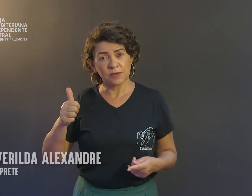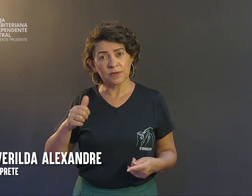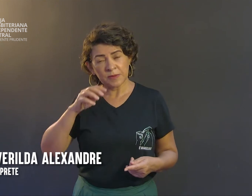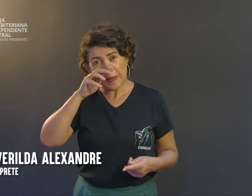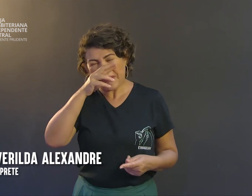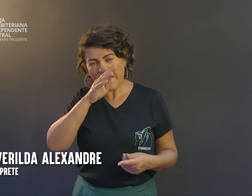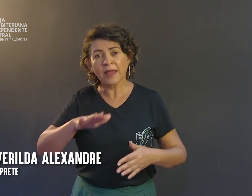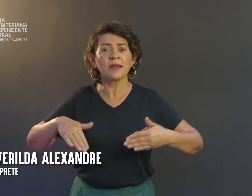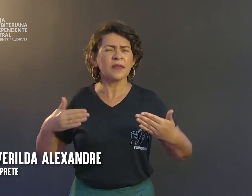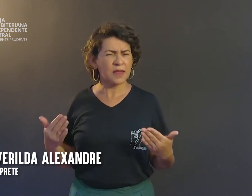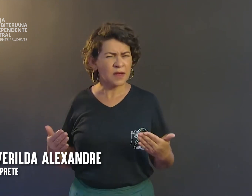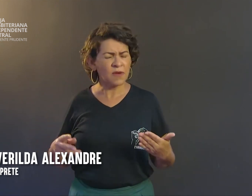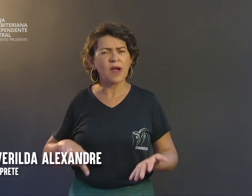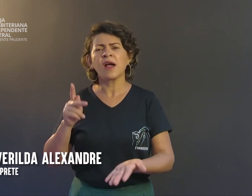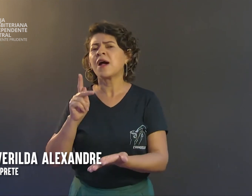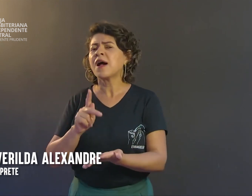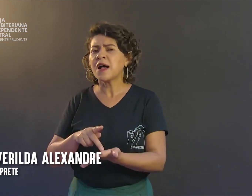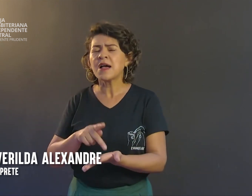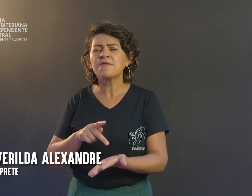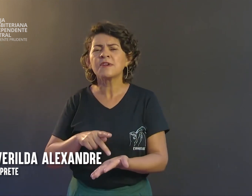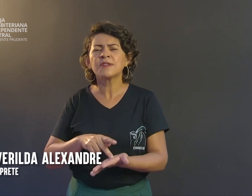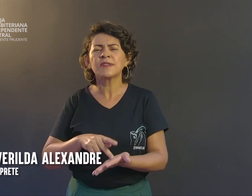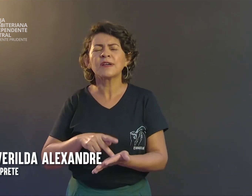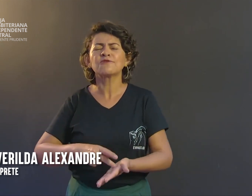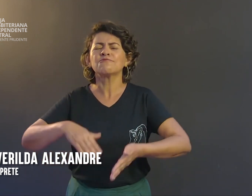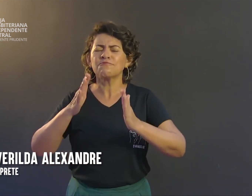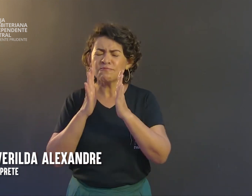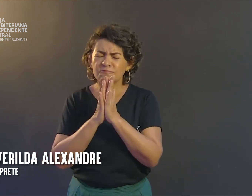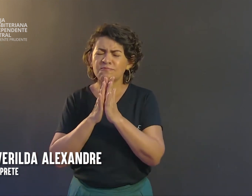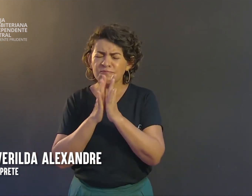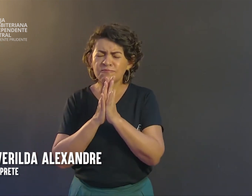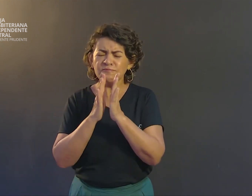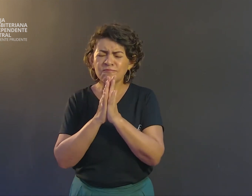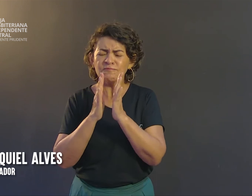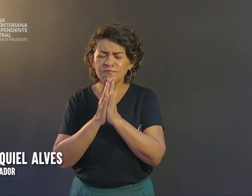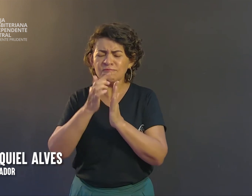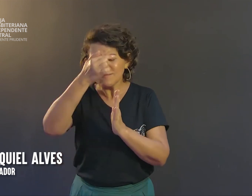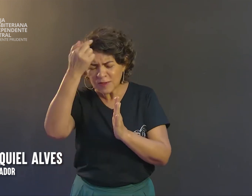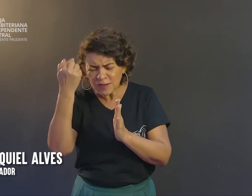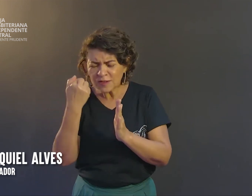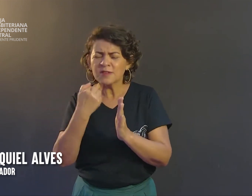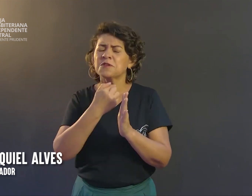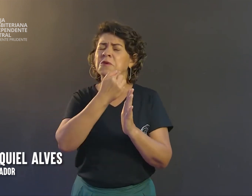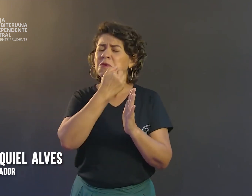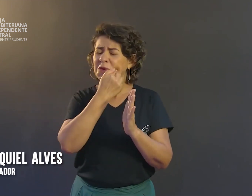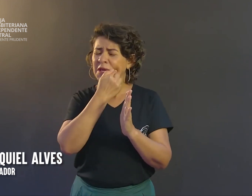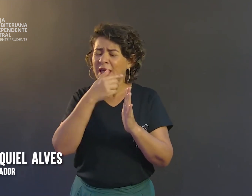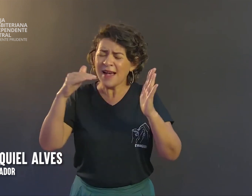que depois de perseverar em oração, a resposta veio. Nem sempre a resposta daquilo que